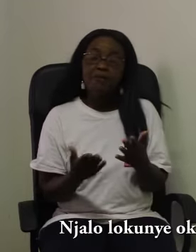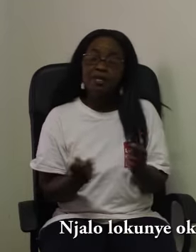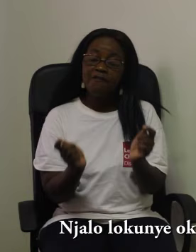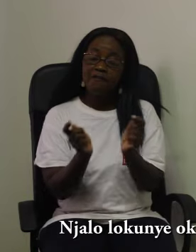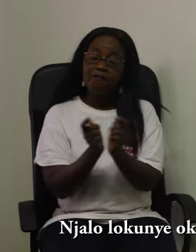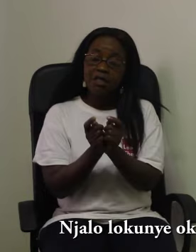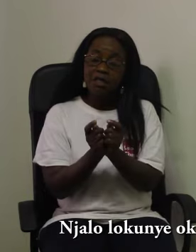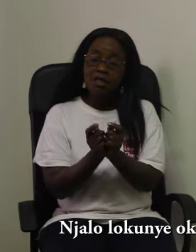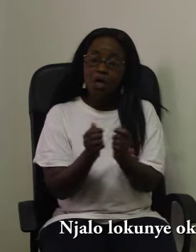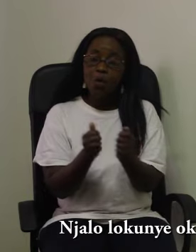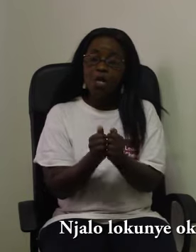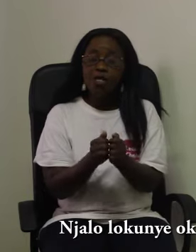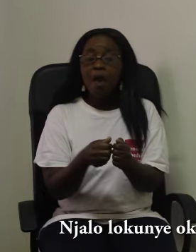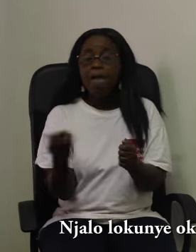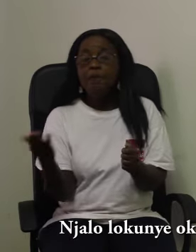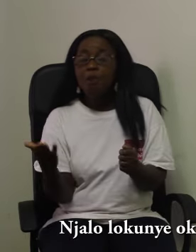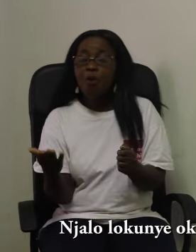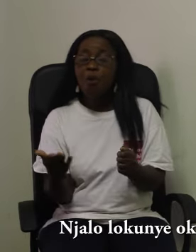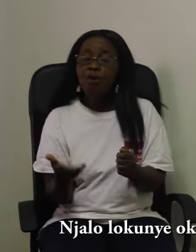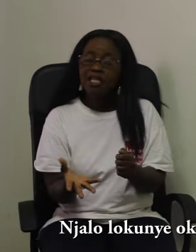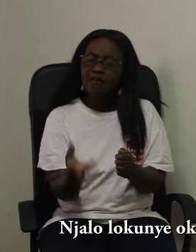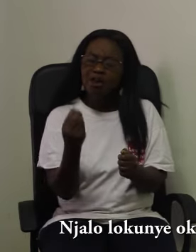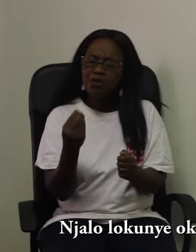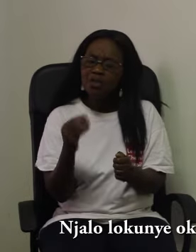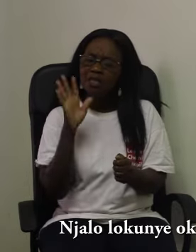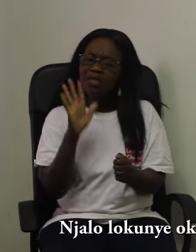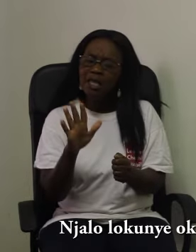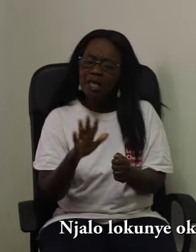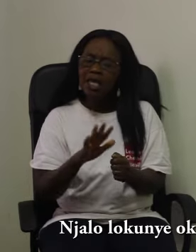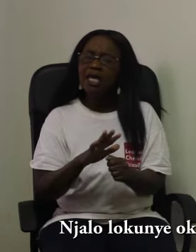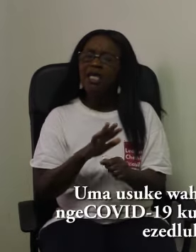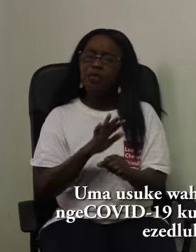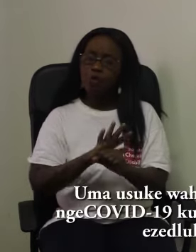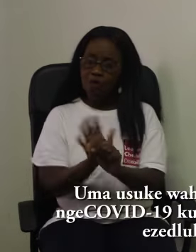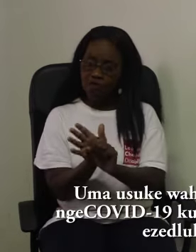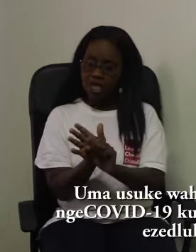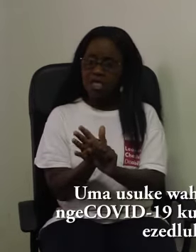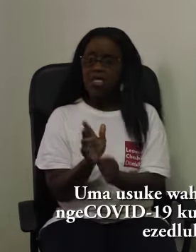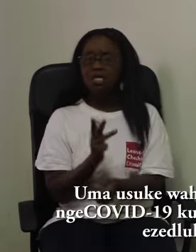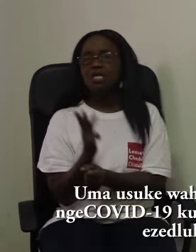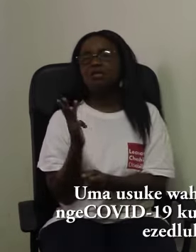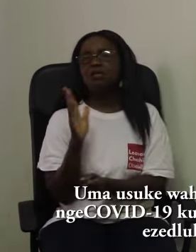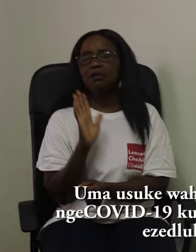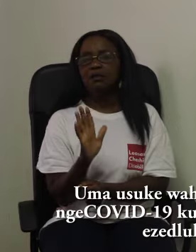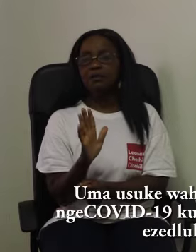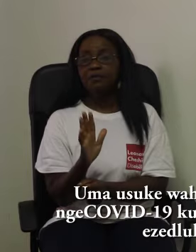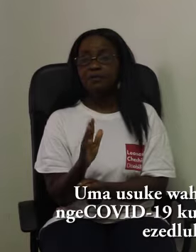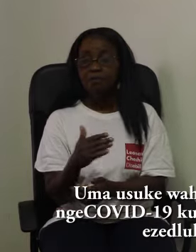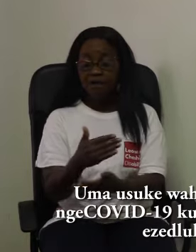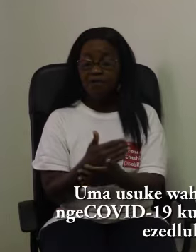Njalo logunye, ugu kutwa kogulandelae. Uma usuge wa langa na domuntu okulange